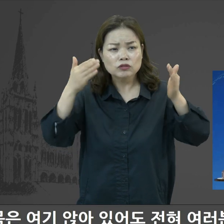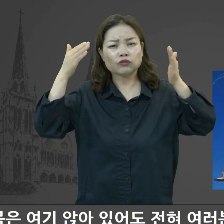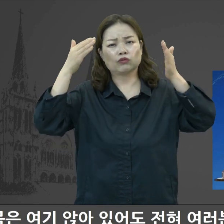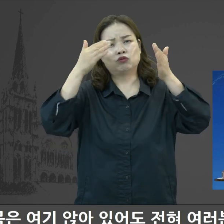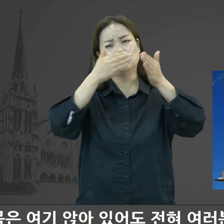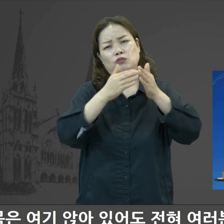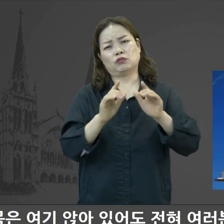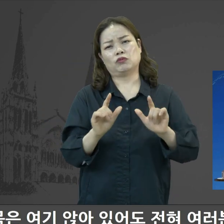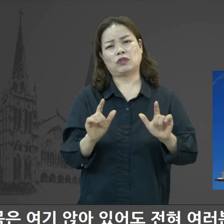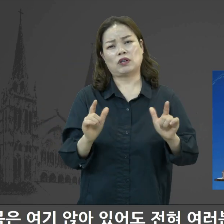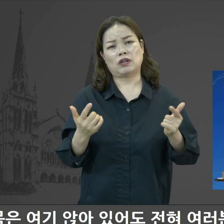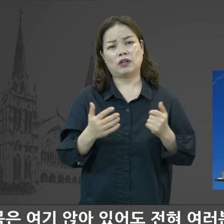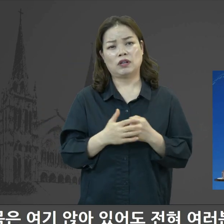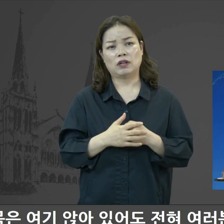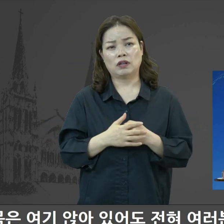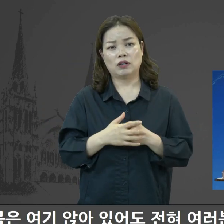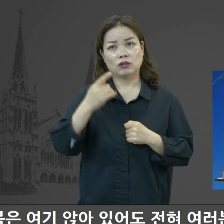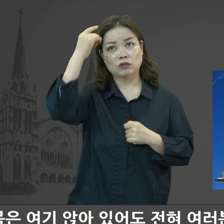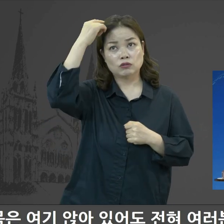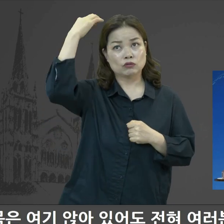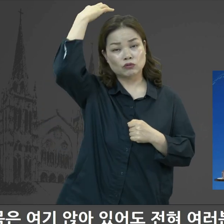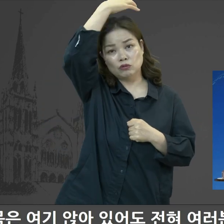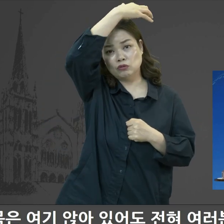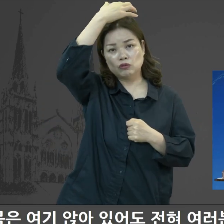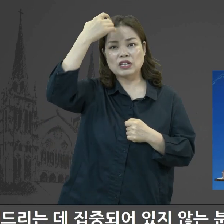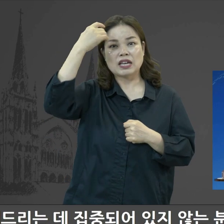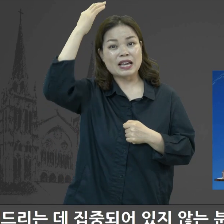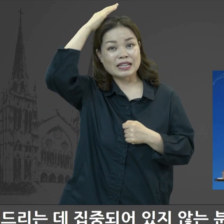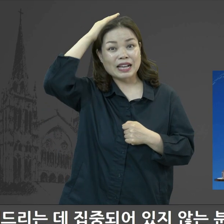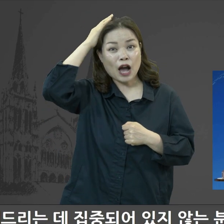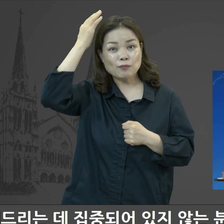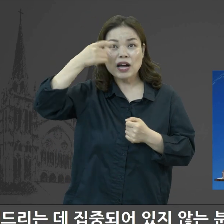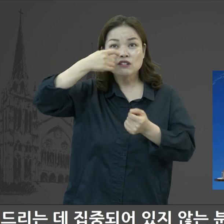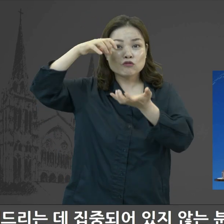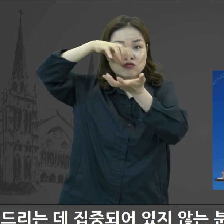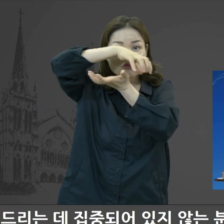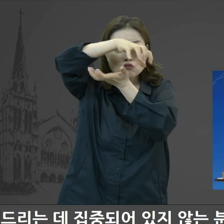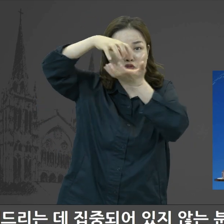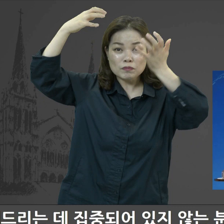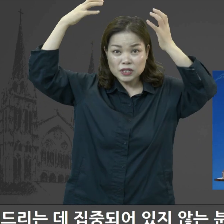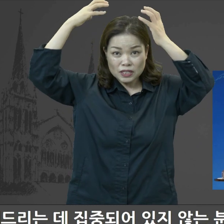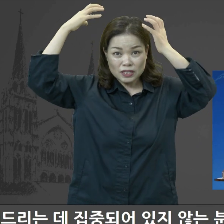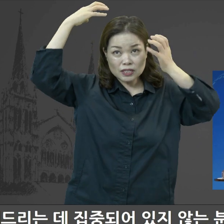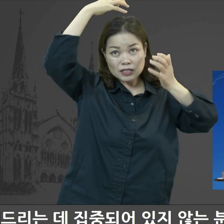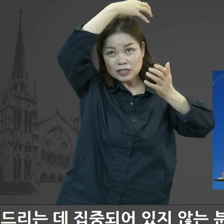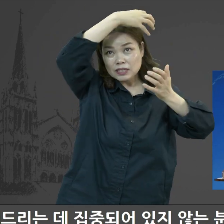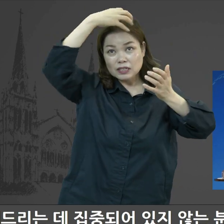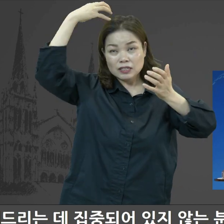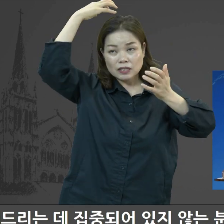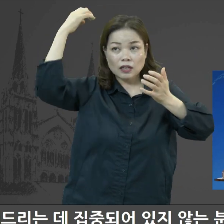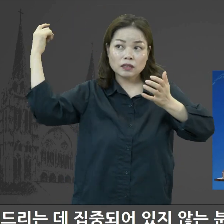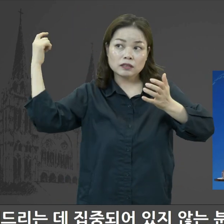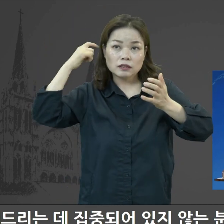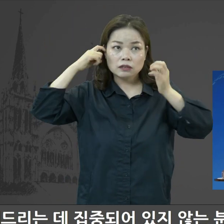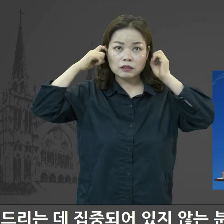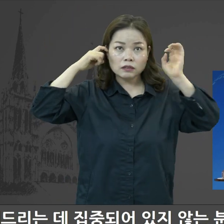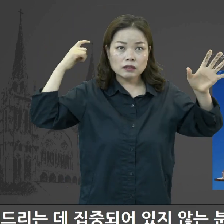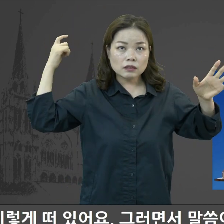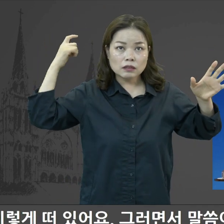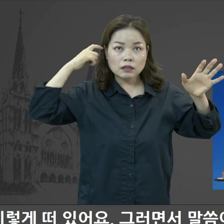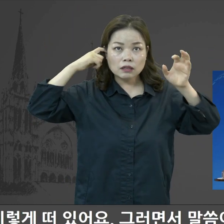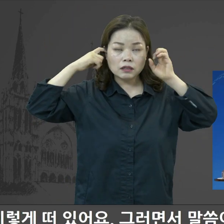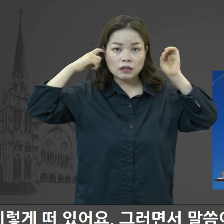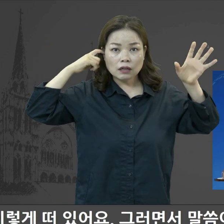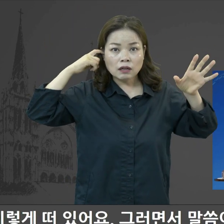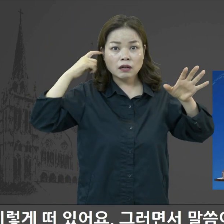집중되어 있지 않는 분들은요, 그 위에 먹구름 하나가 이렇게 떠 있어요. 그러면서 말씀이 지나가요. 그러니까 은혜를 못